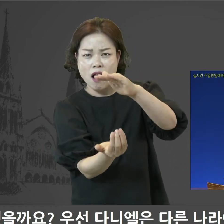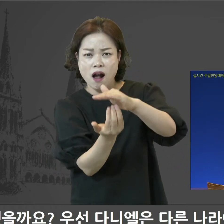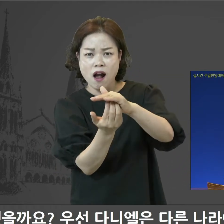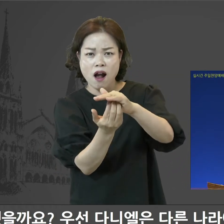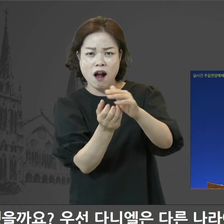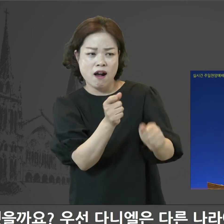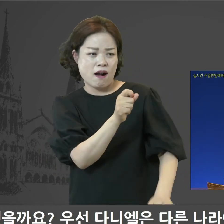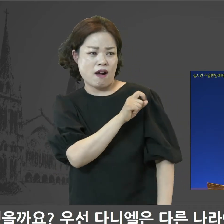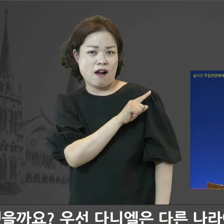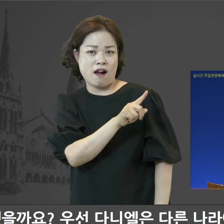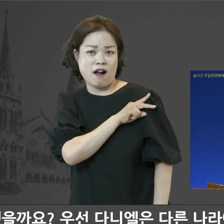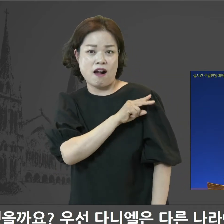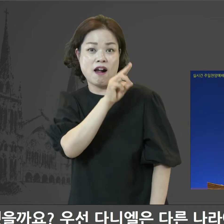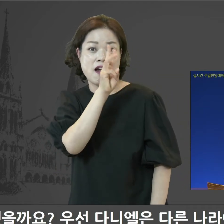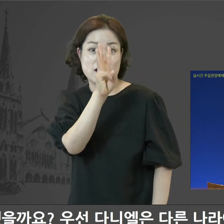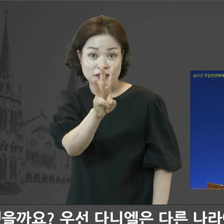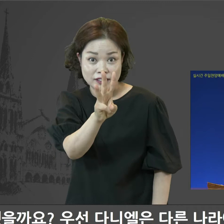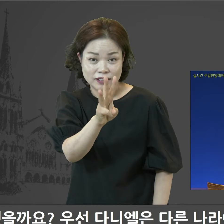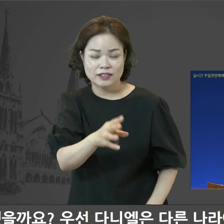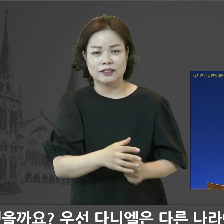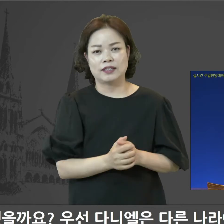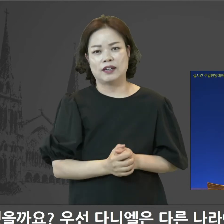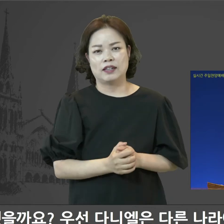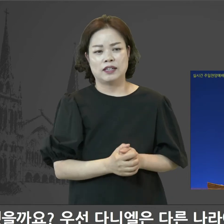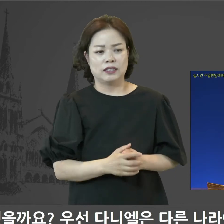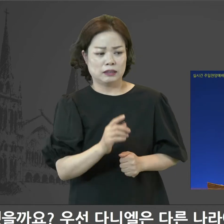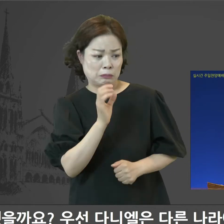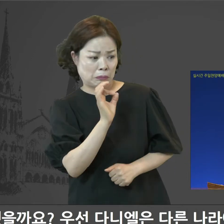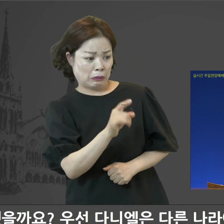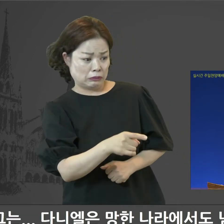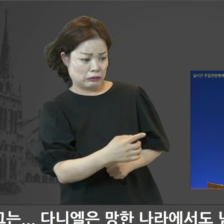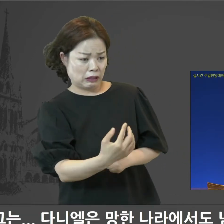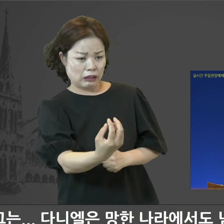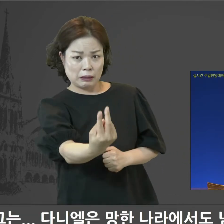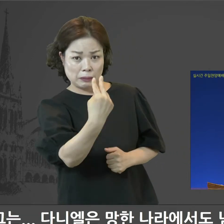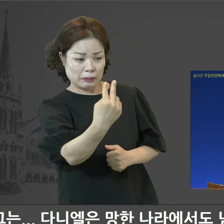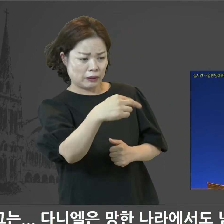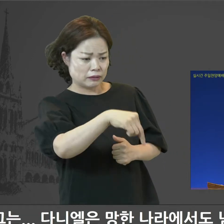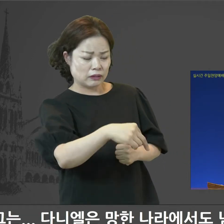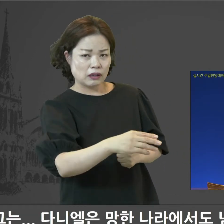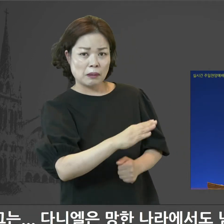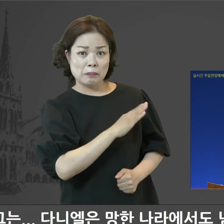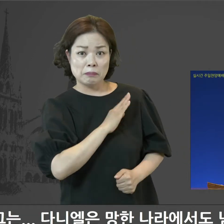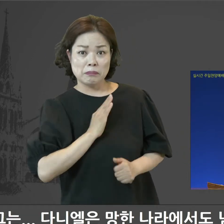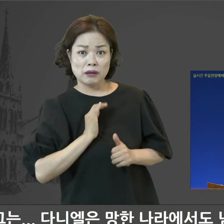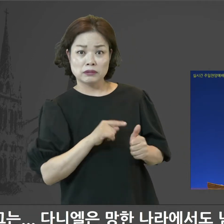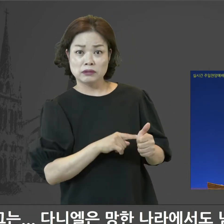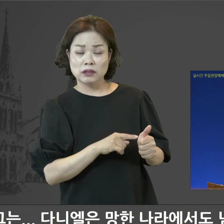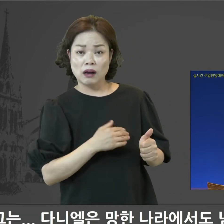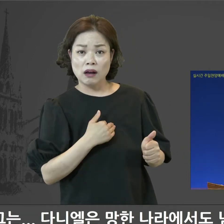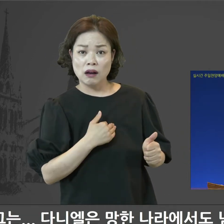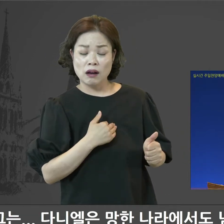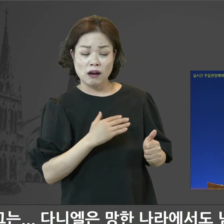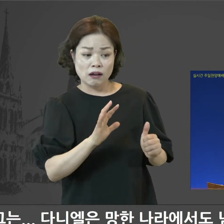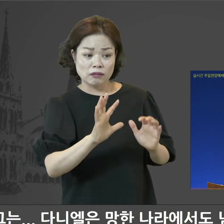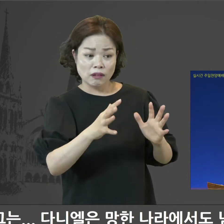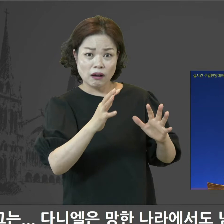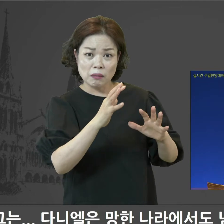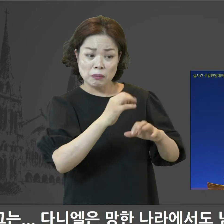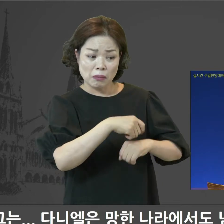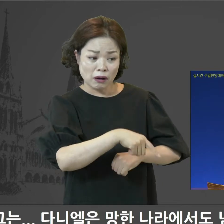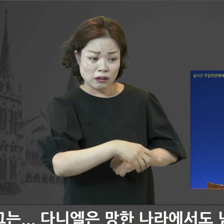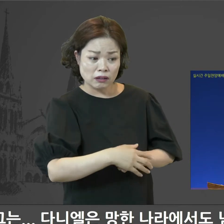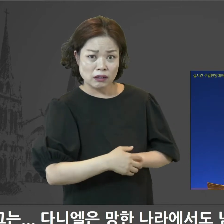지금도 넘버 3에 해당됩니다. 즉 이들이 볼 때에 다니엘은 배신자예요. 어떻게 나라가